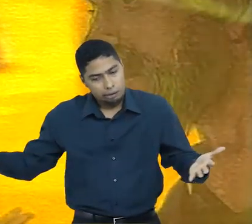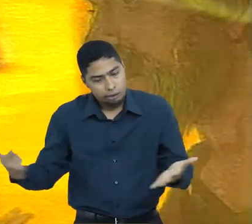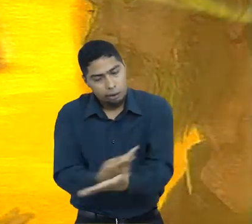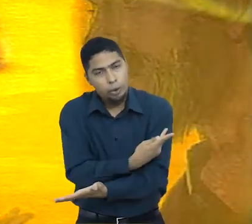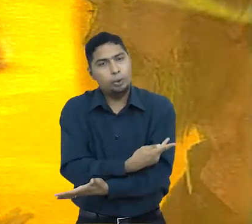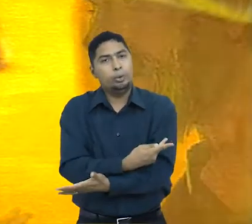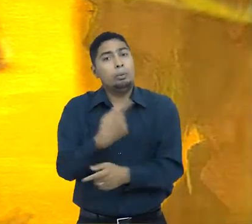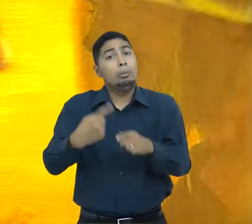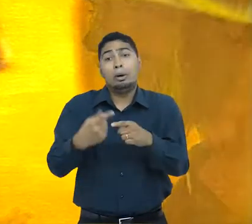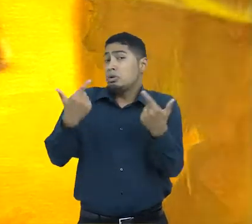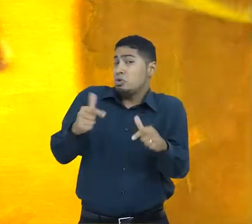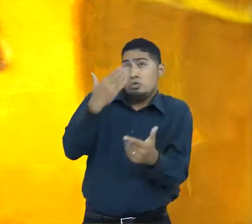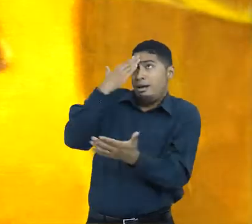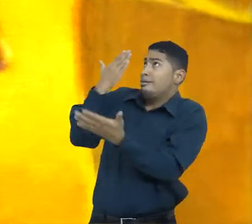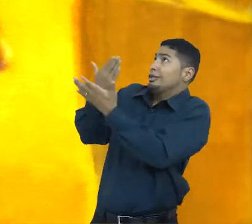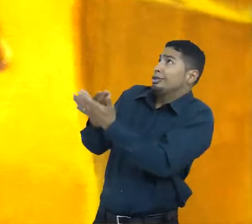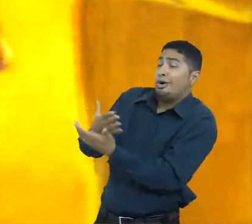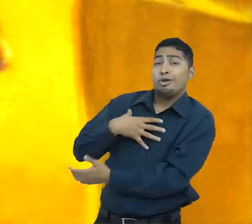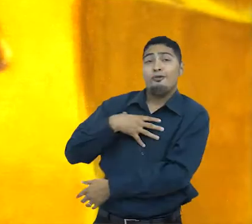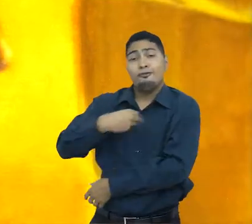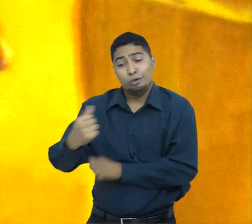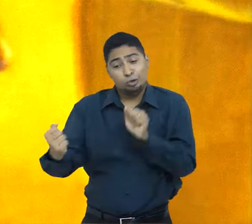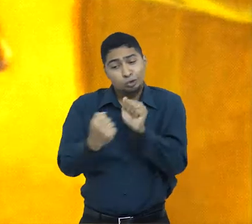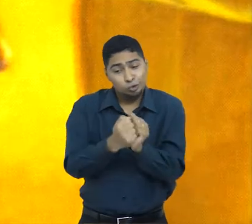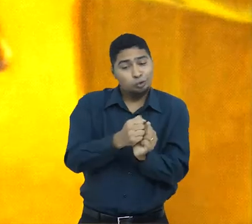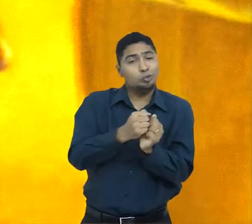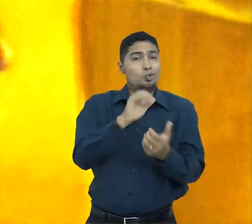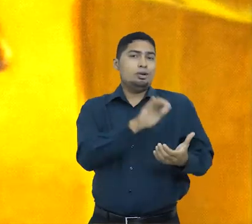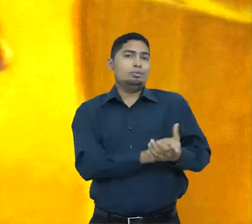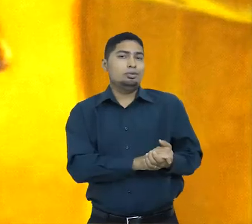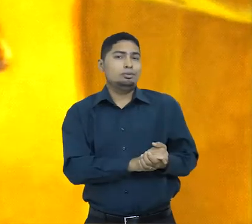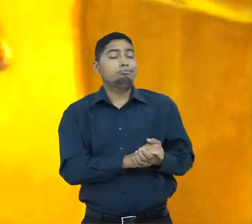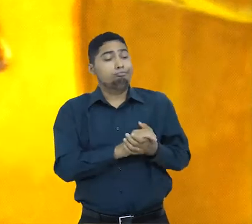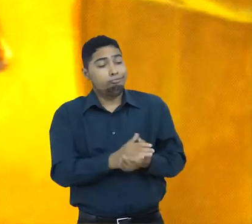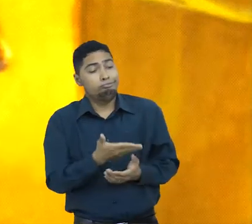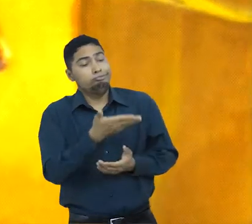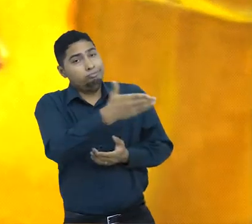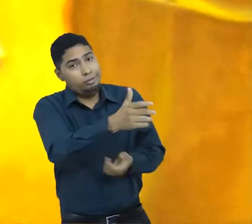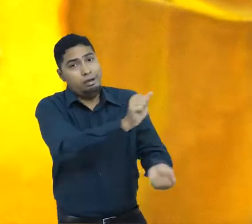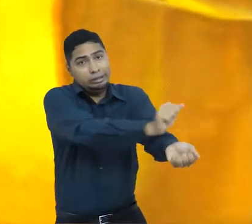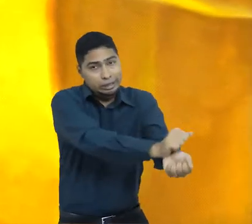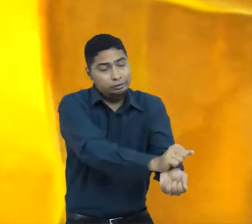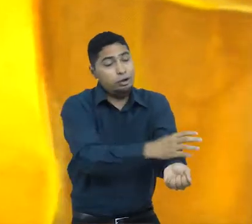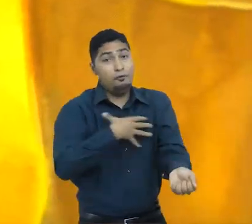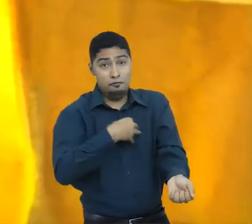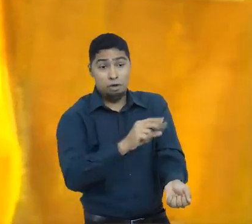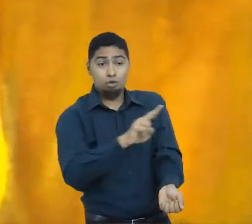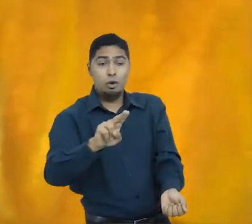Senhor lhe daria um filho com a sua esposa. O filho de Abrão e Agar foi chamado de Ismael.